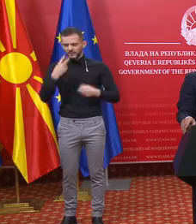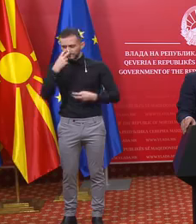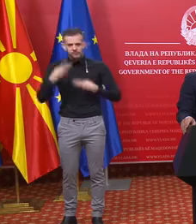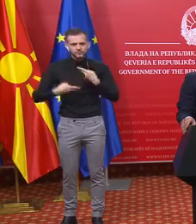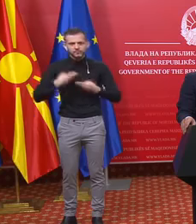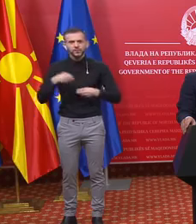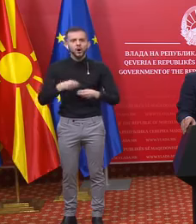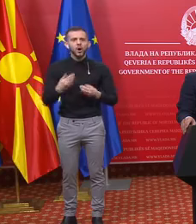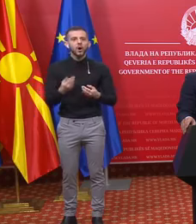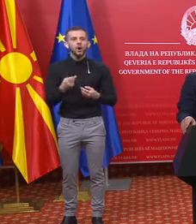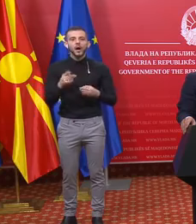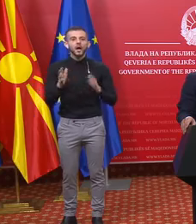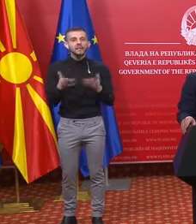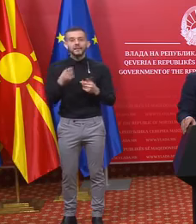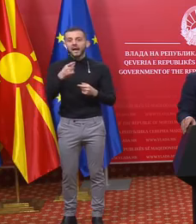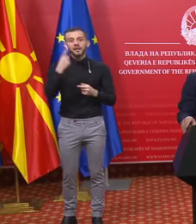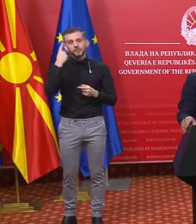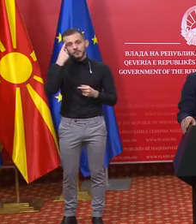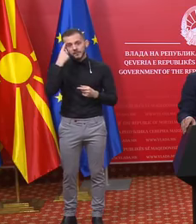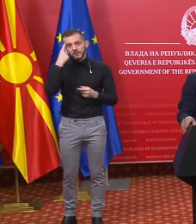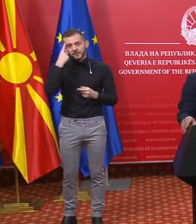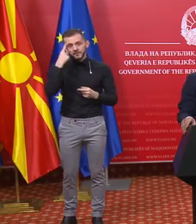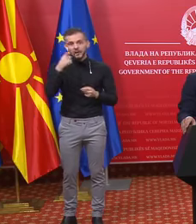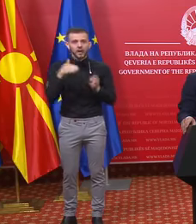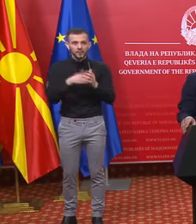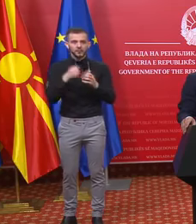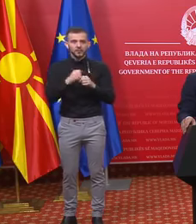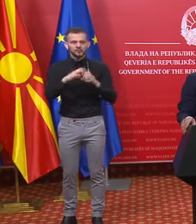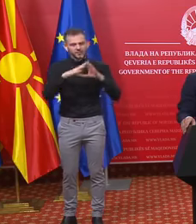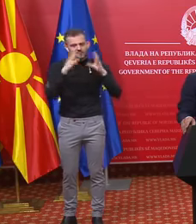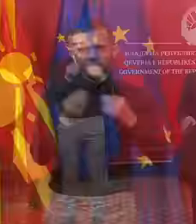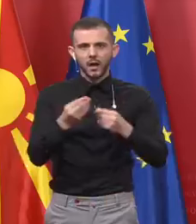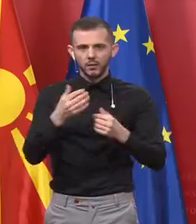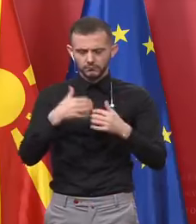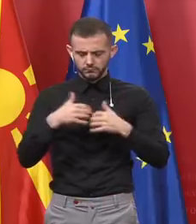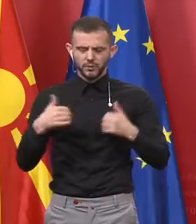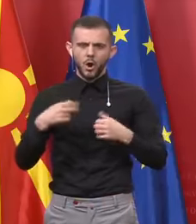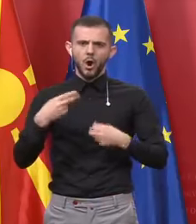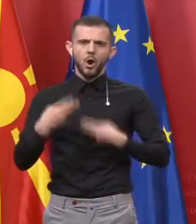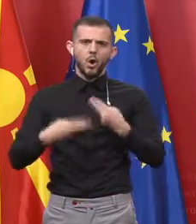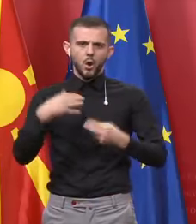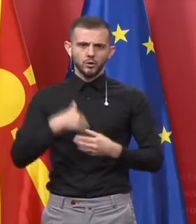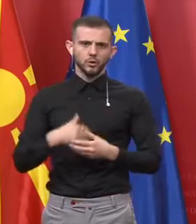ќе починат од ненасилна смрт им се прави обдукција?